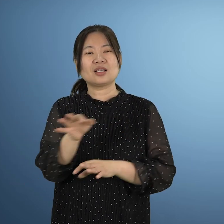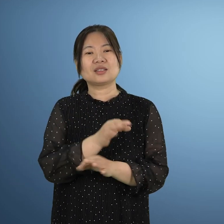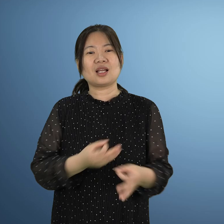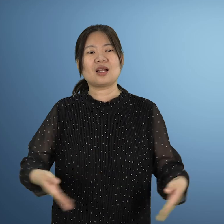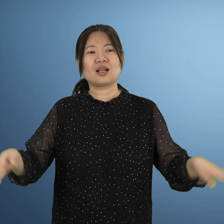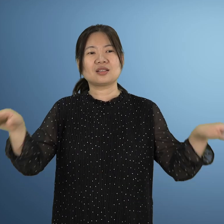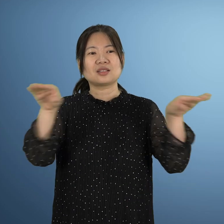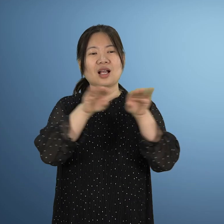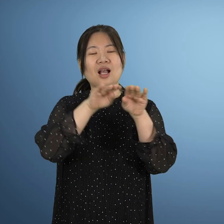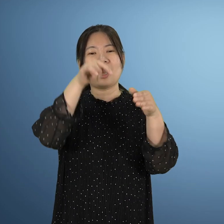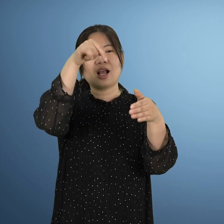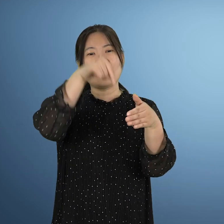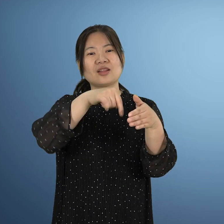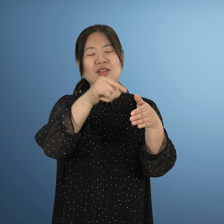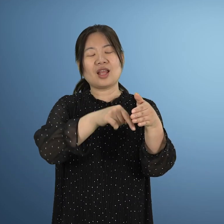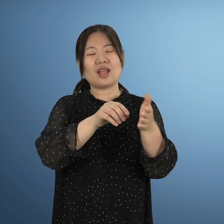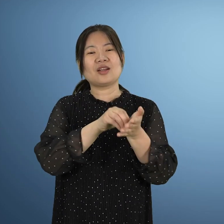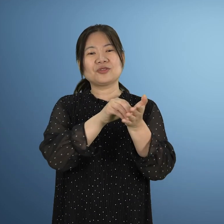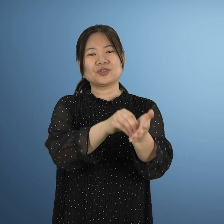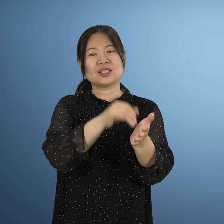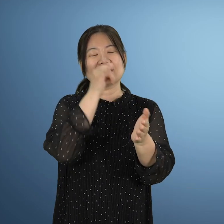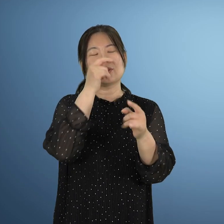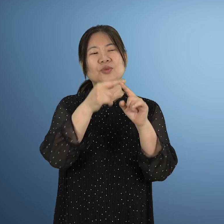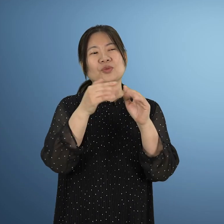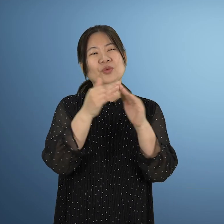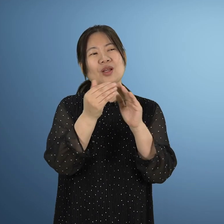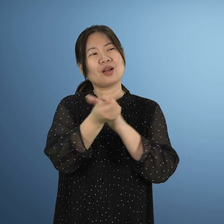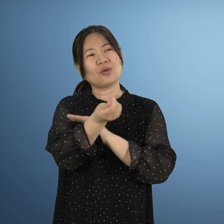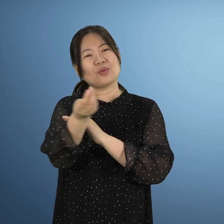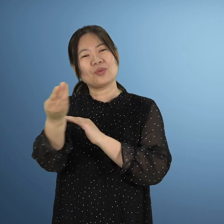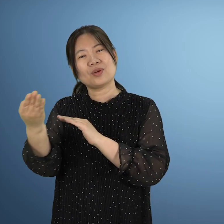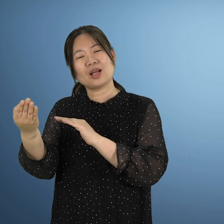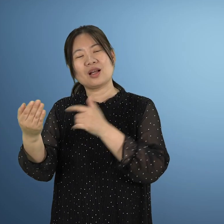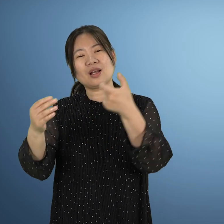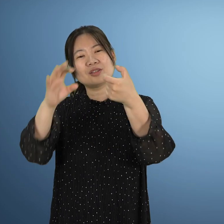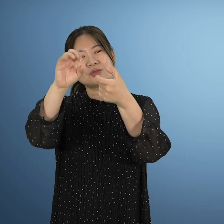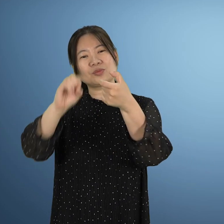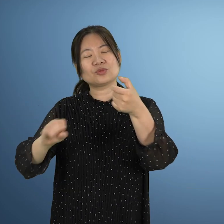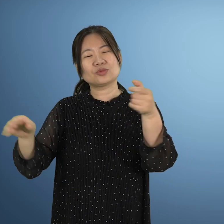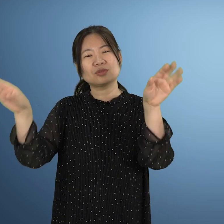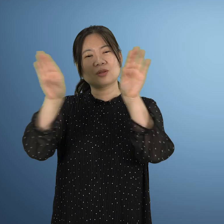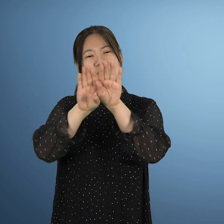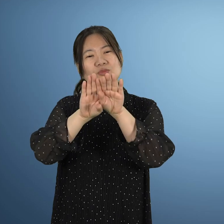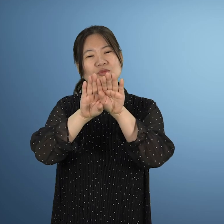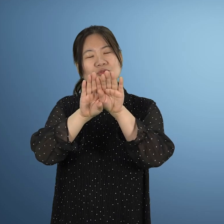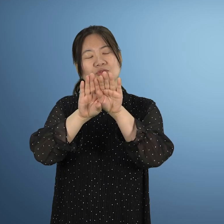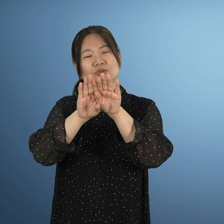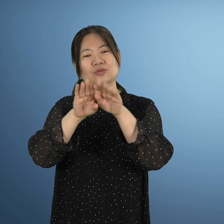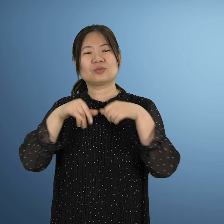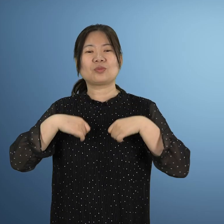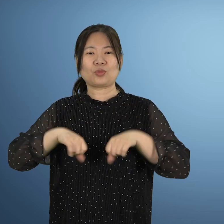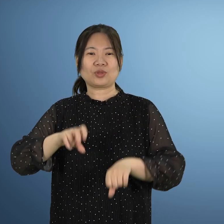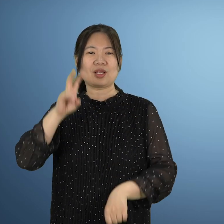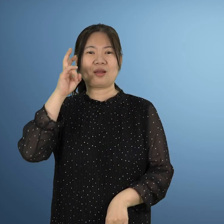건물에 입주해 있는 교회들은 한 60%가 문을